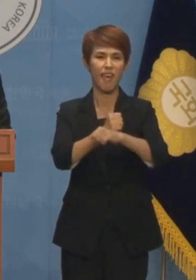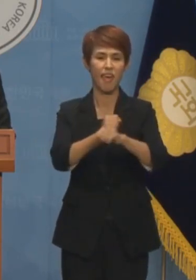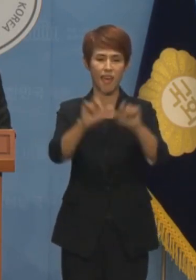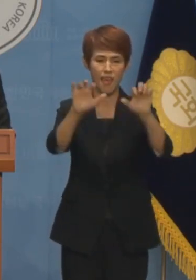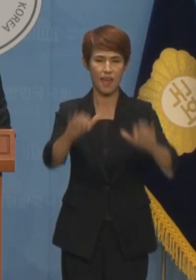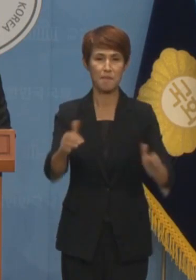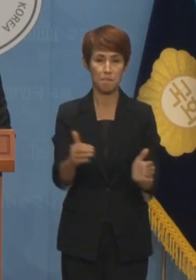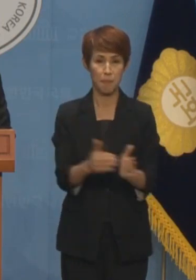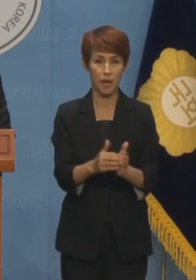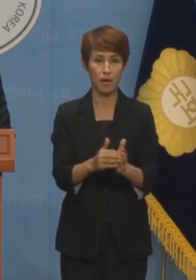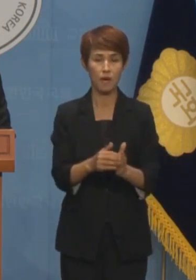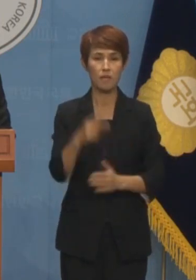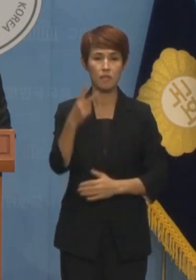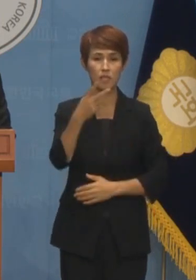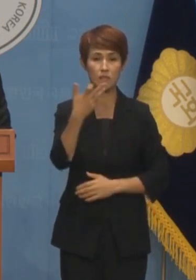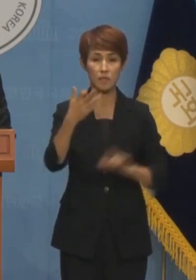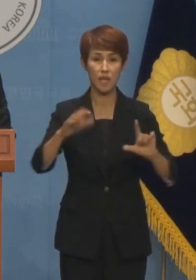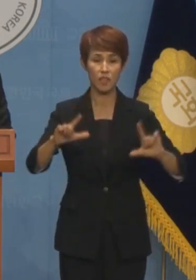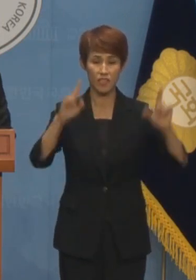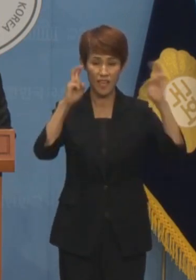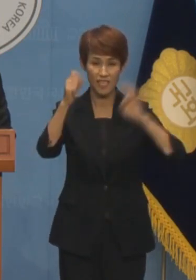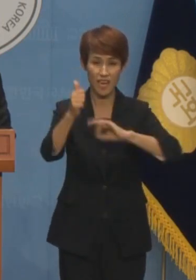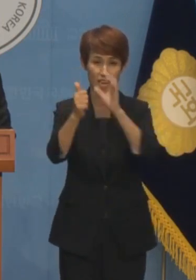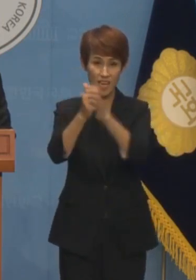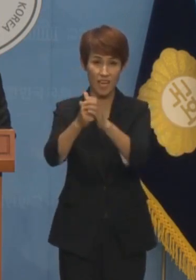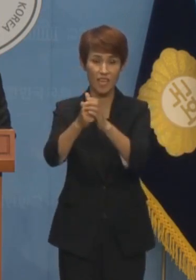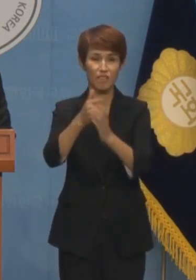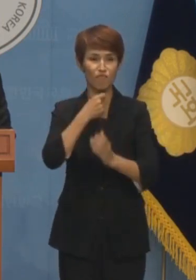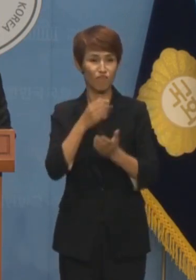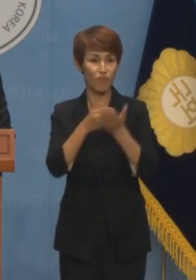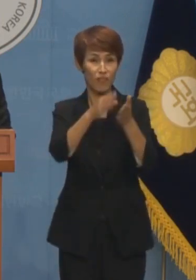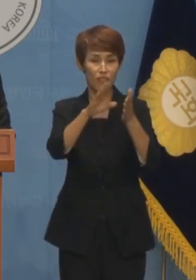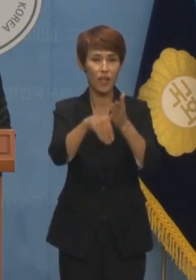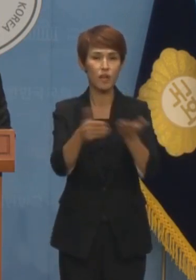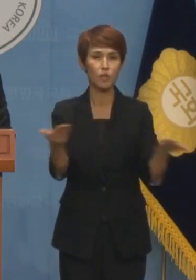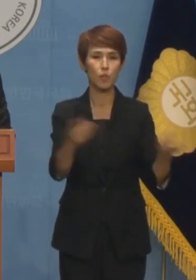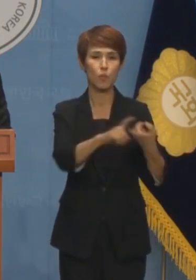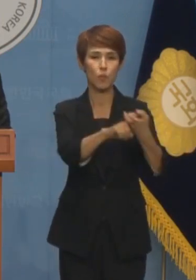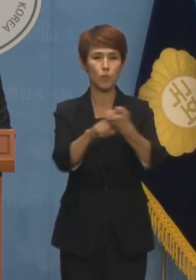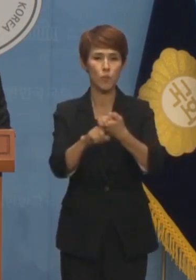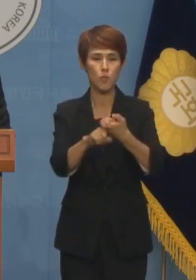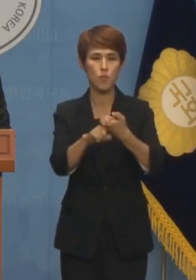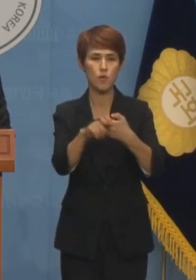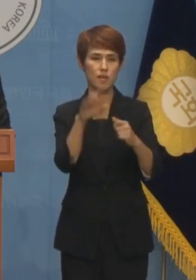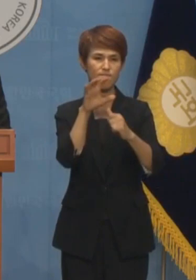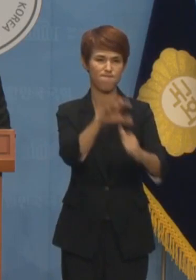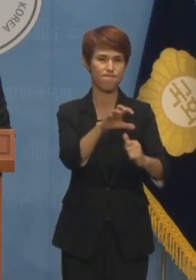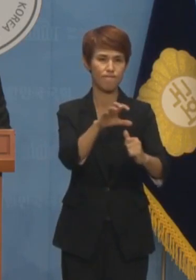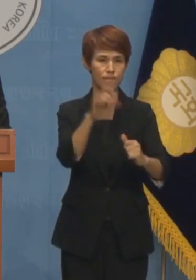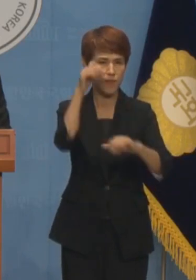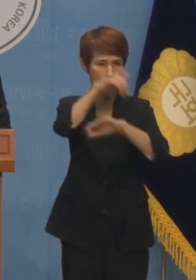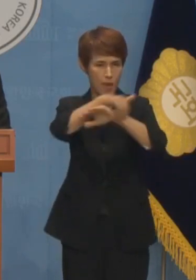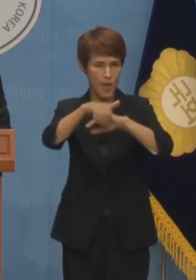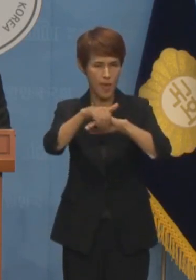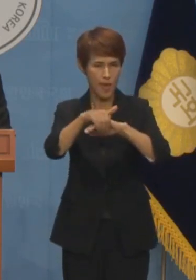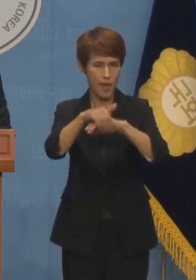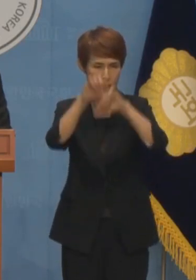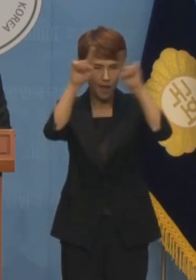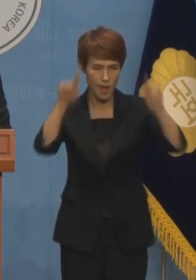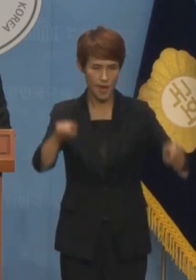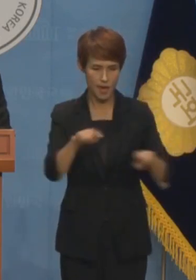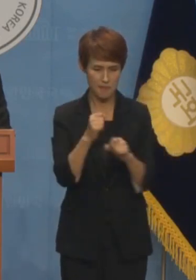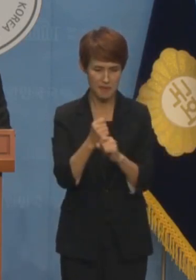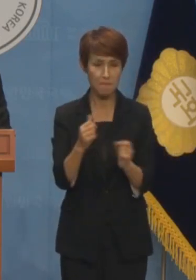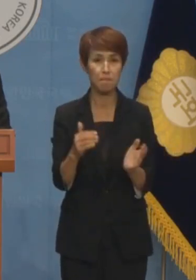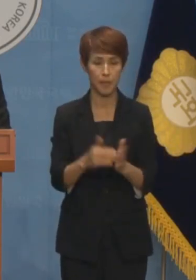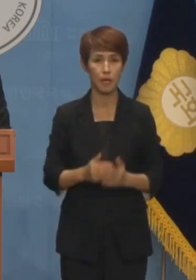2014년 MBC 사장 지원 당시에는 노조 탄압 경영계획서를 제출한 사실도 밝혀졌습니다.